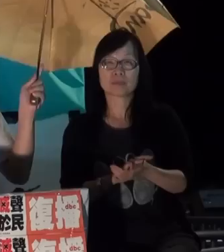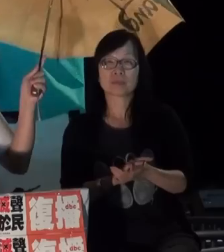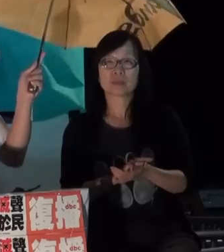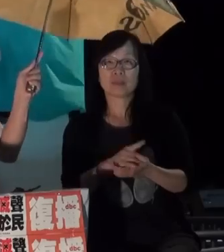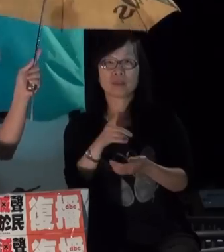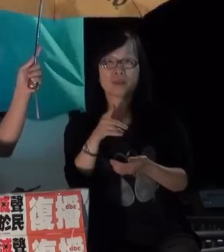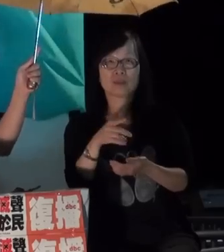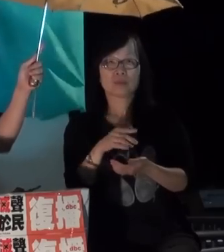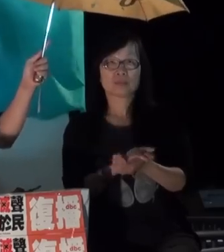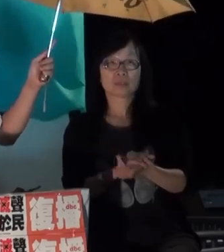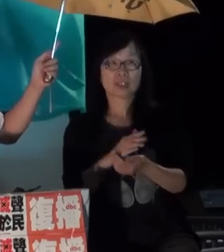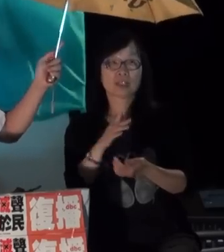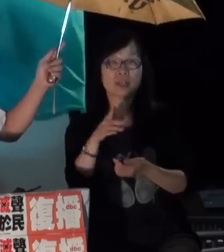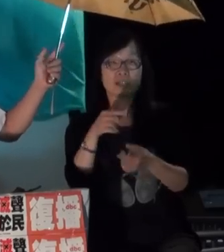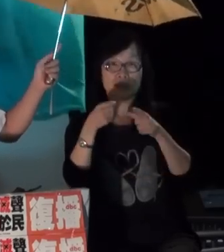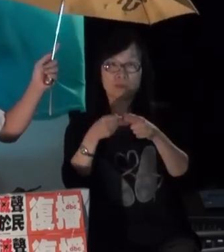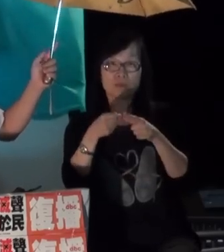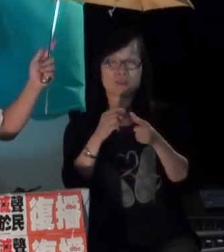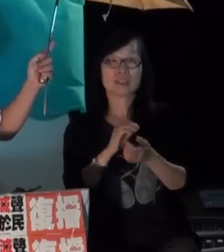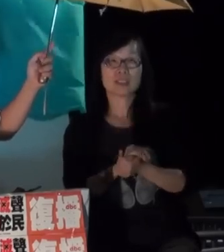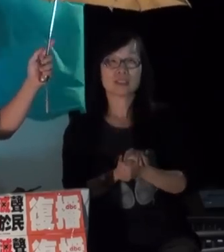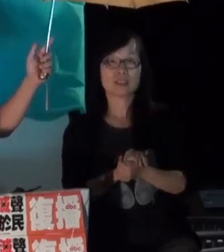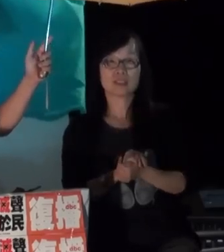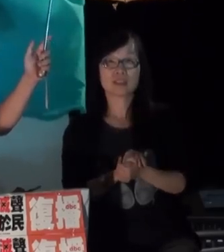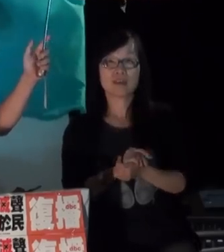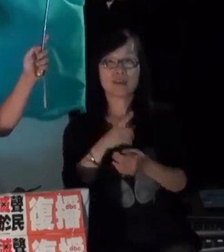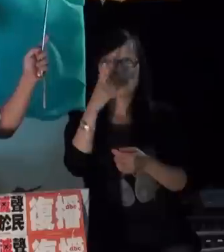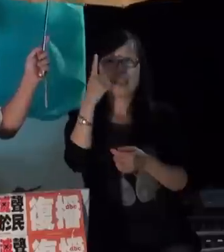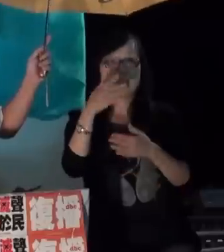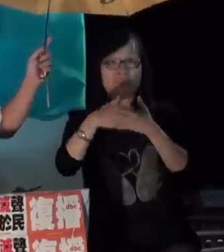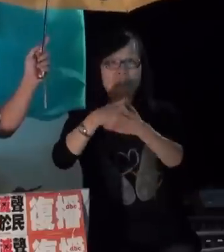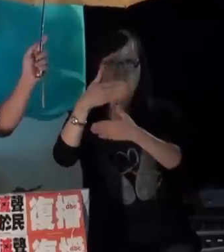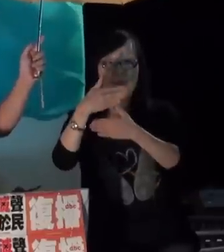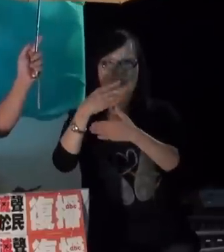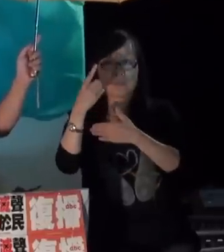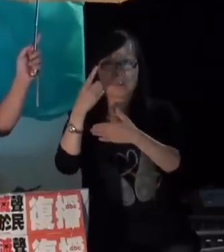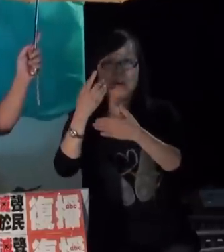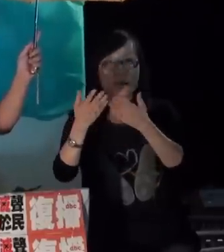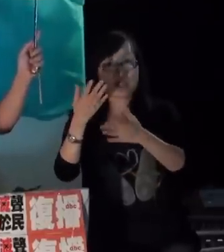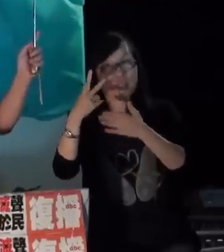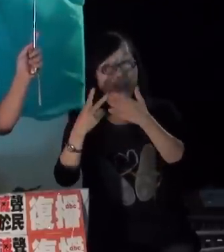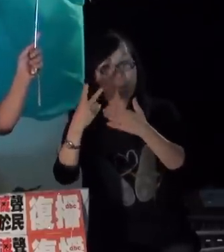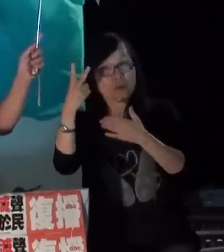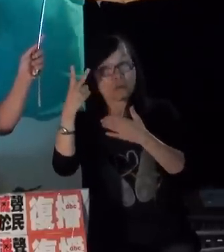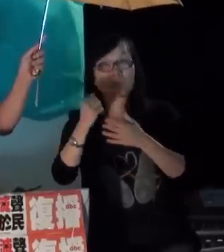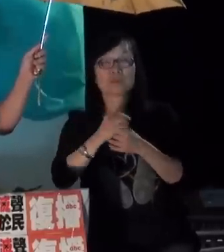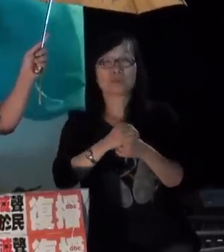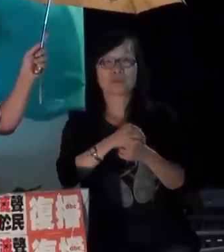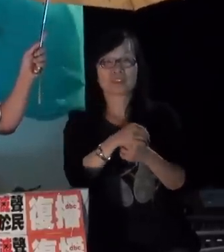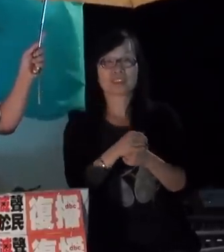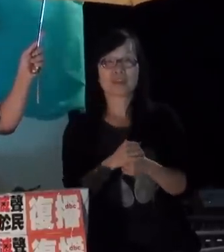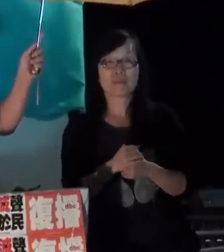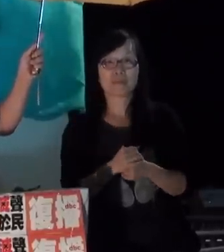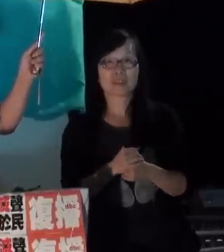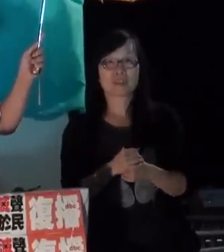即係 我間公司淨係得一層樓嘅， 唯一 兩層樓我買咗俾你嘅時候，公司轉 嘅。 但